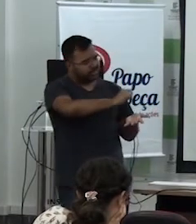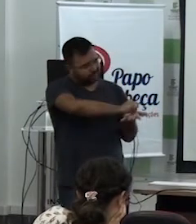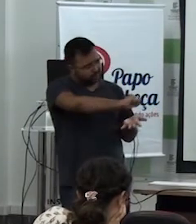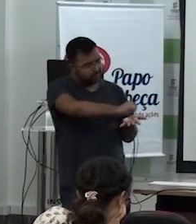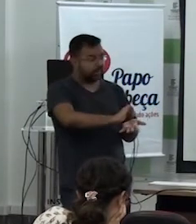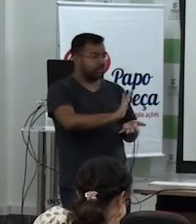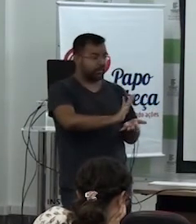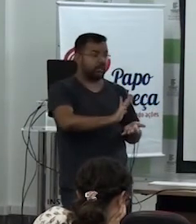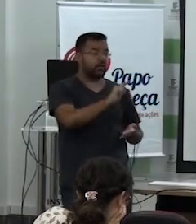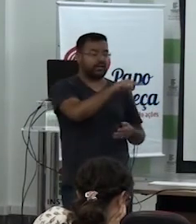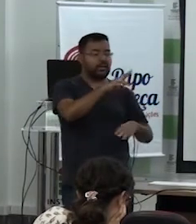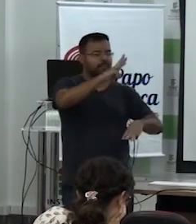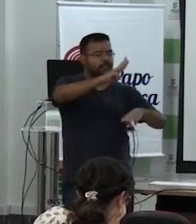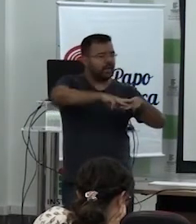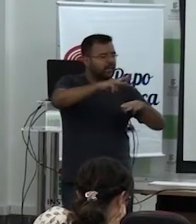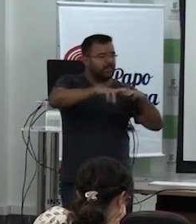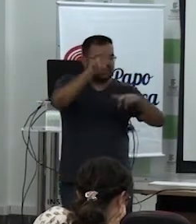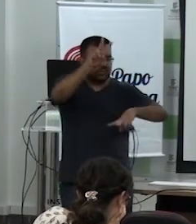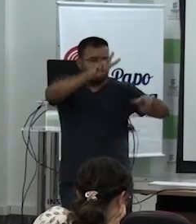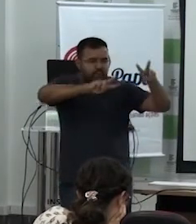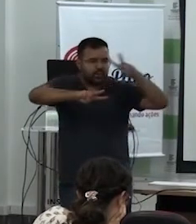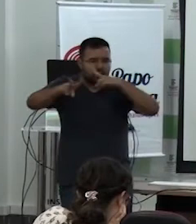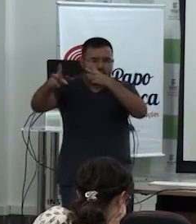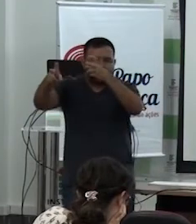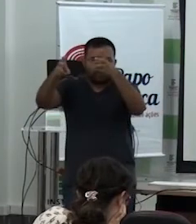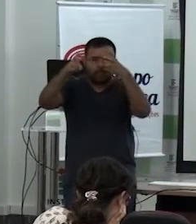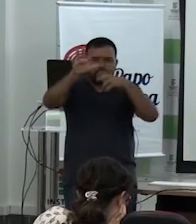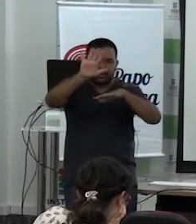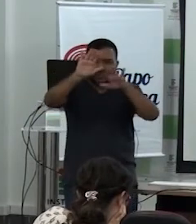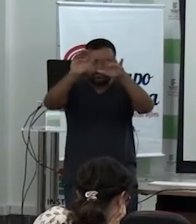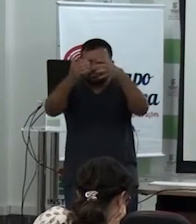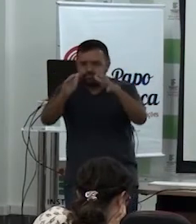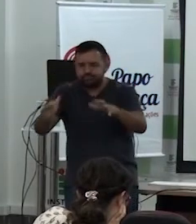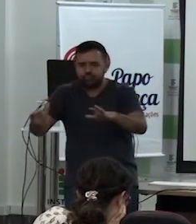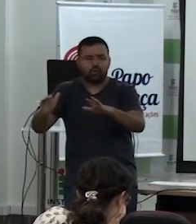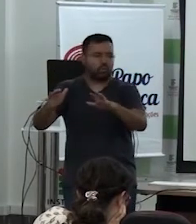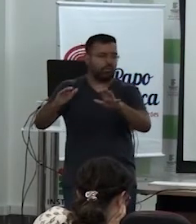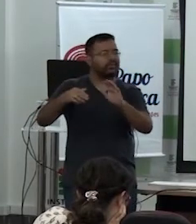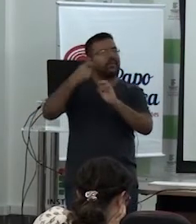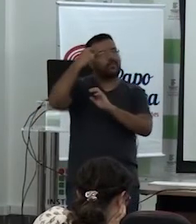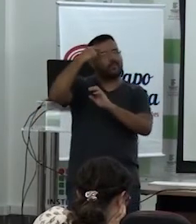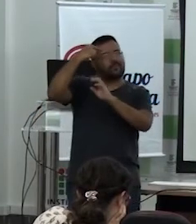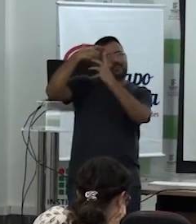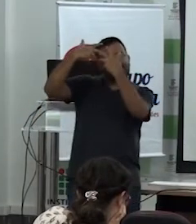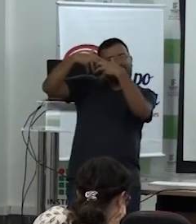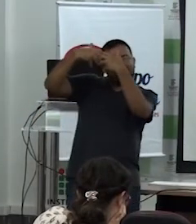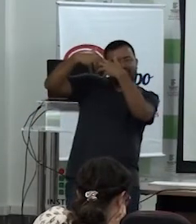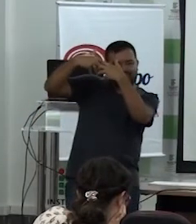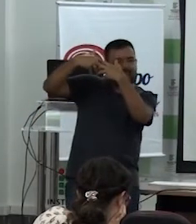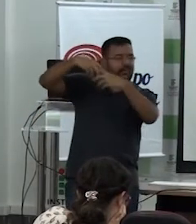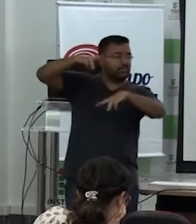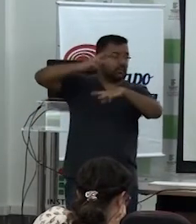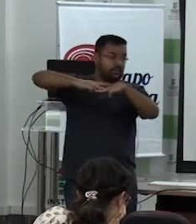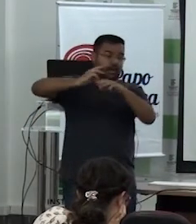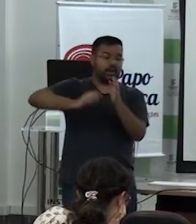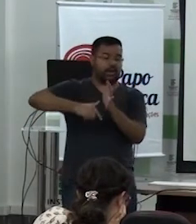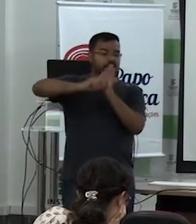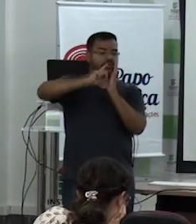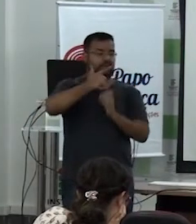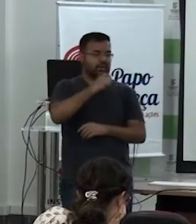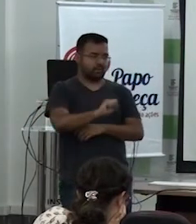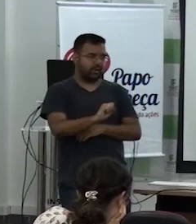enquanto o pensamento matemático precede a qualquer linguagem, e é isso que a gente busca